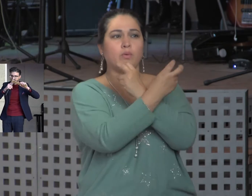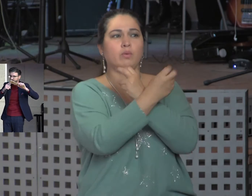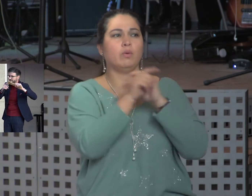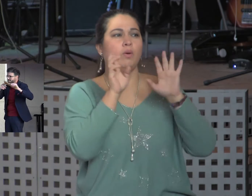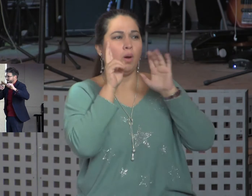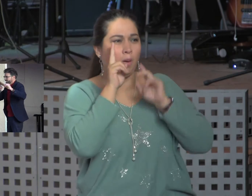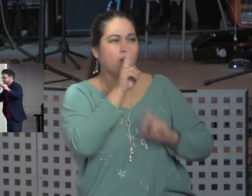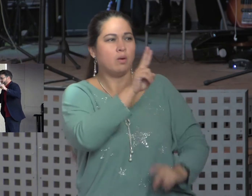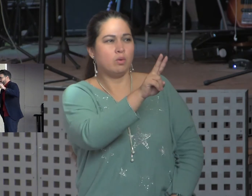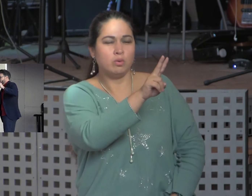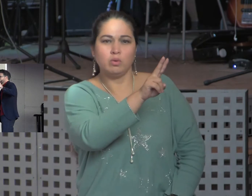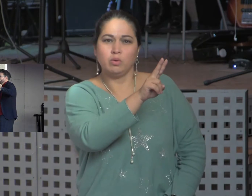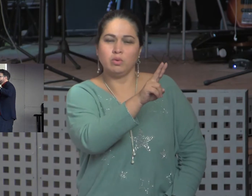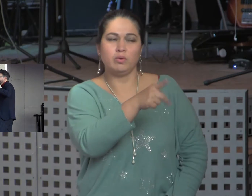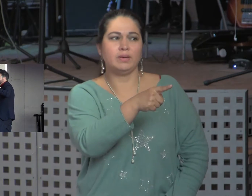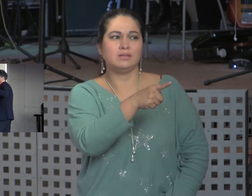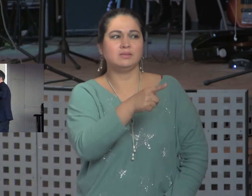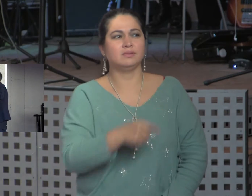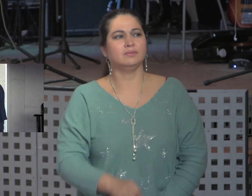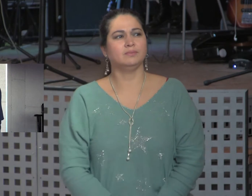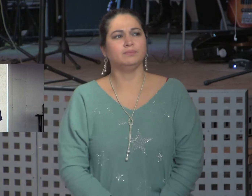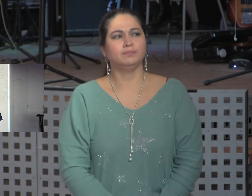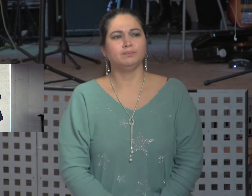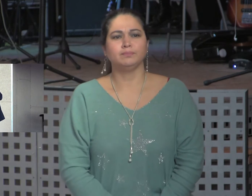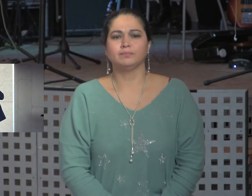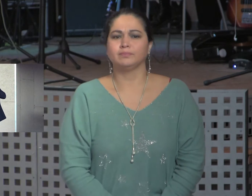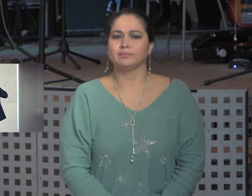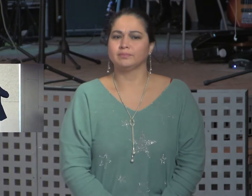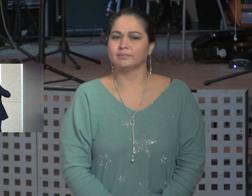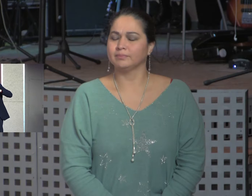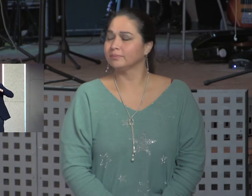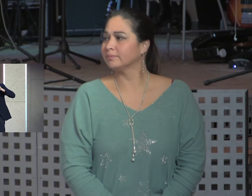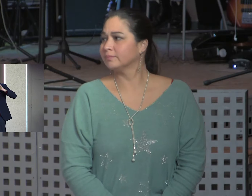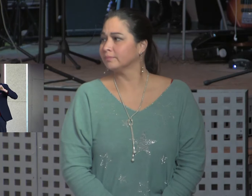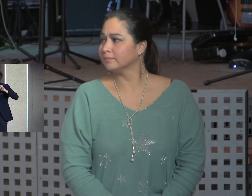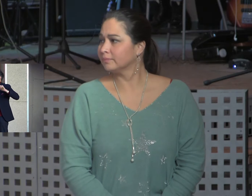reír. ¿Lo digo?